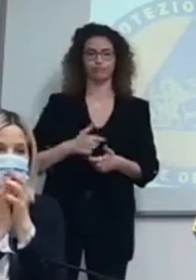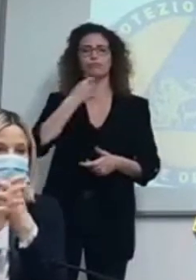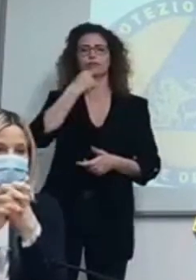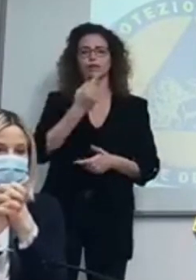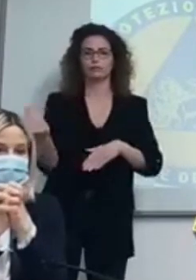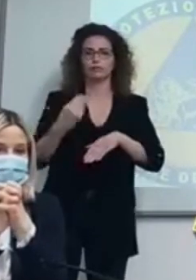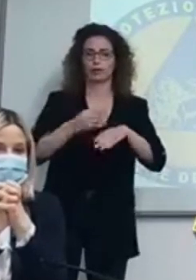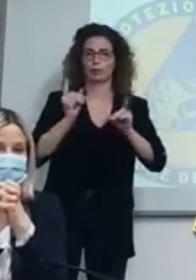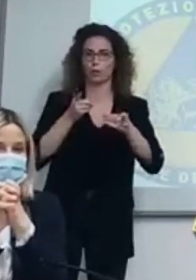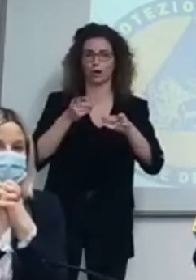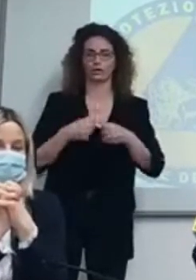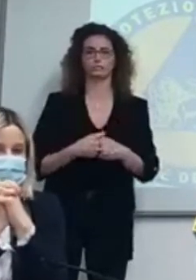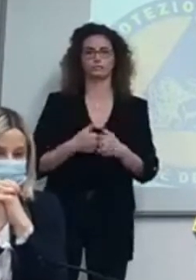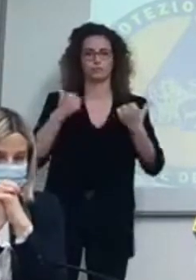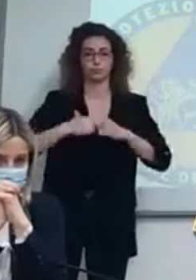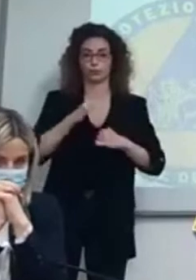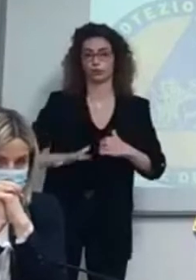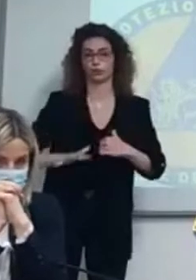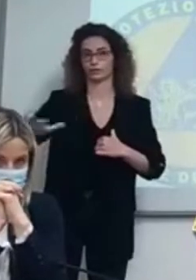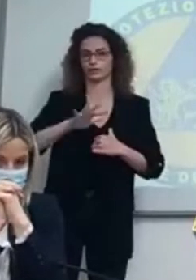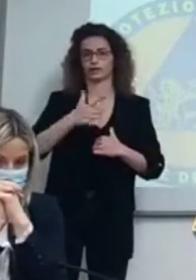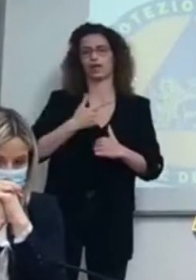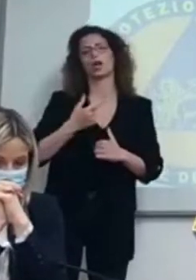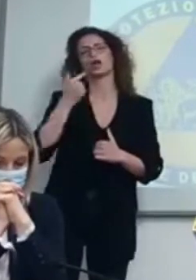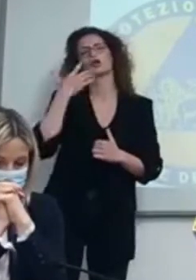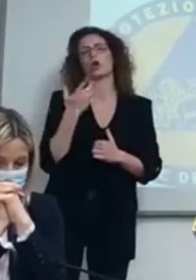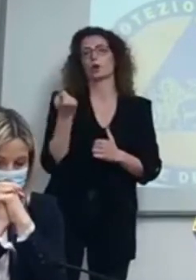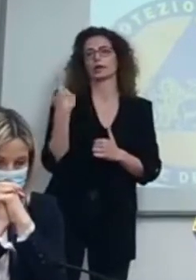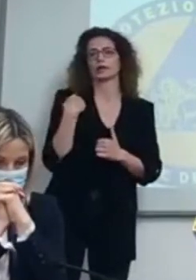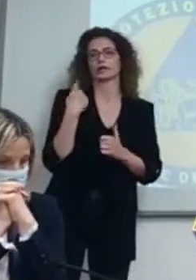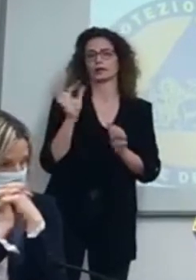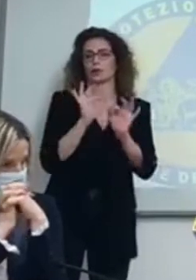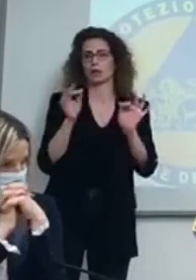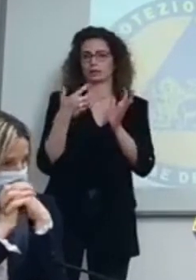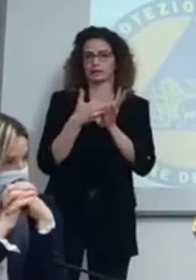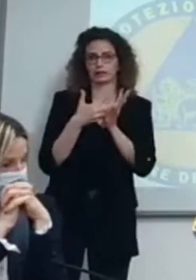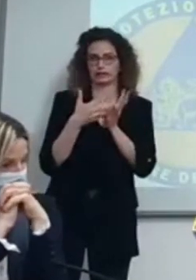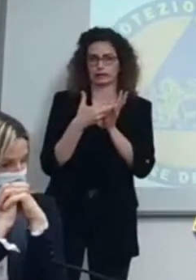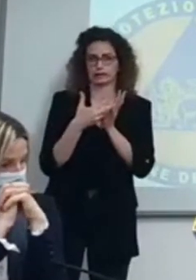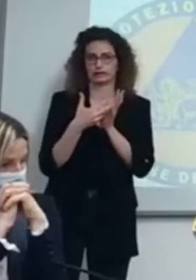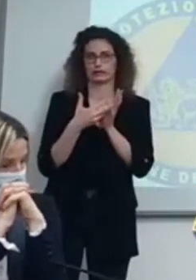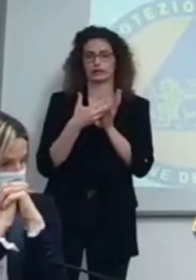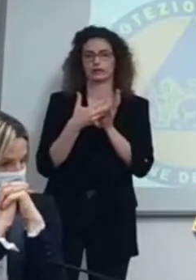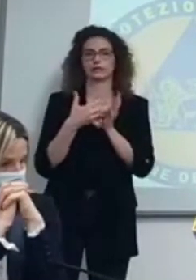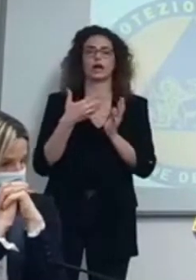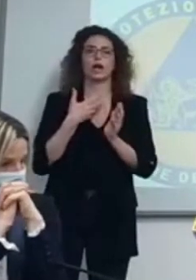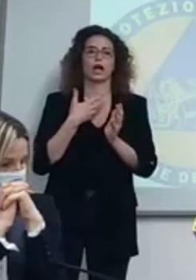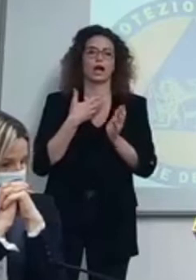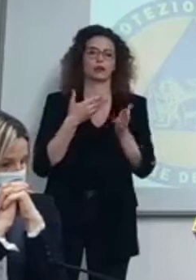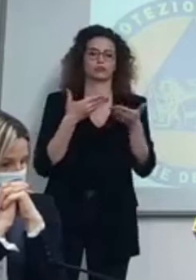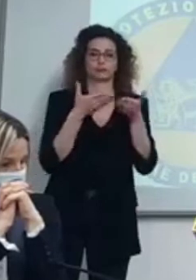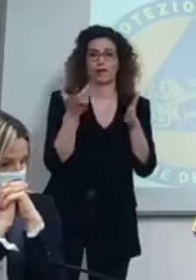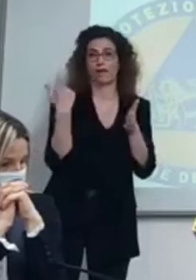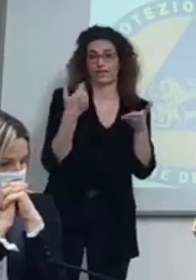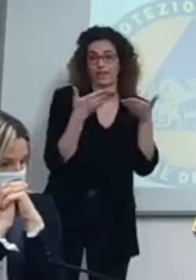dico anche che, lo dico ai cittadini, so che ieri magari qualcuno ha avuto qualche disagio, però l'apertura degli slot di ieri è